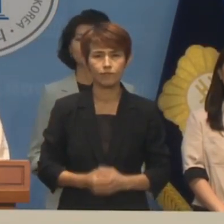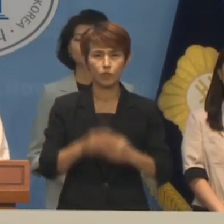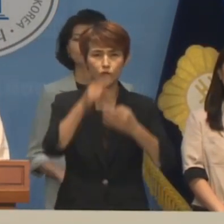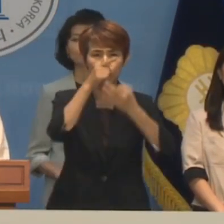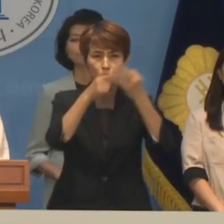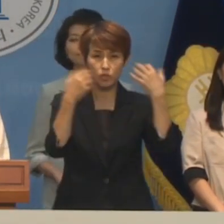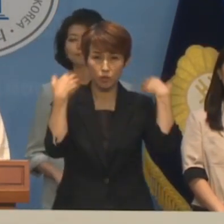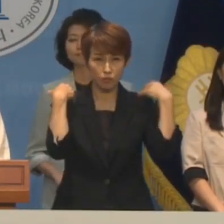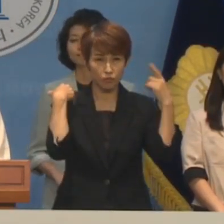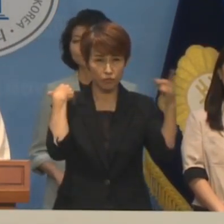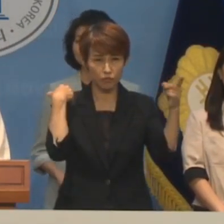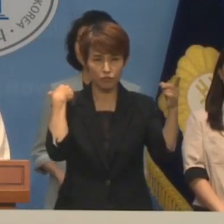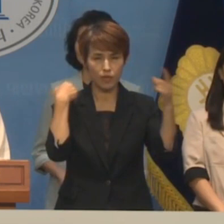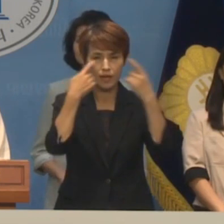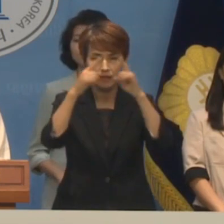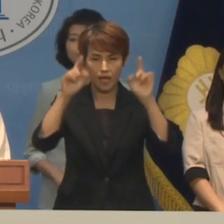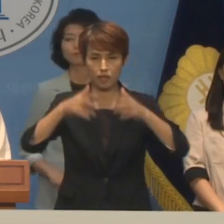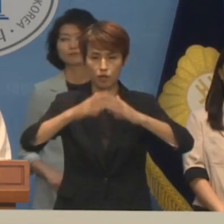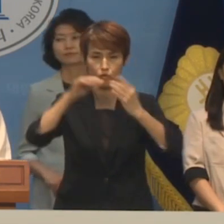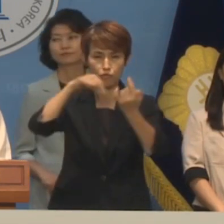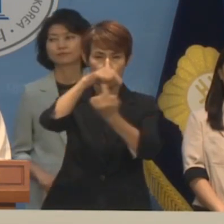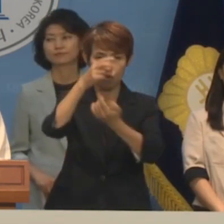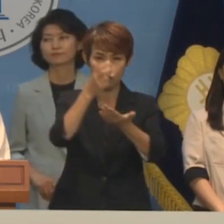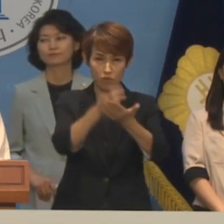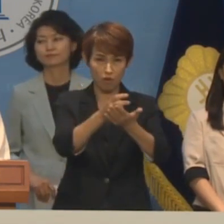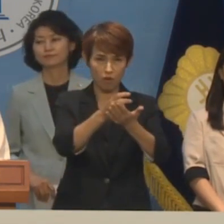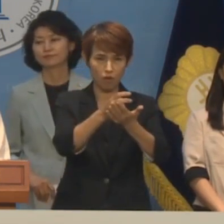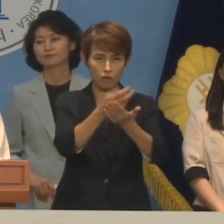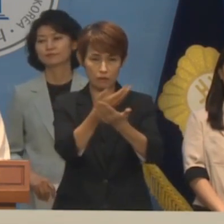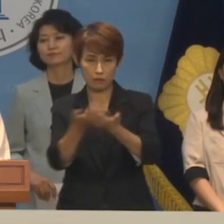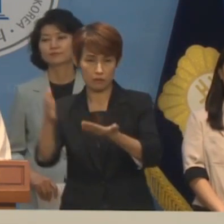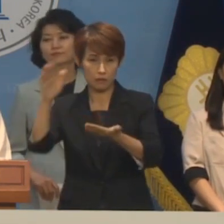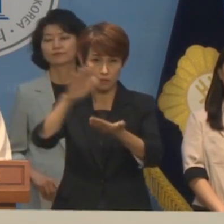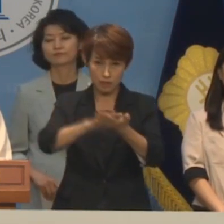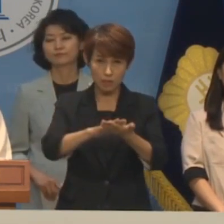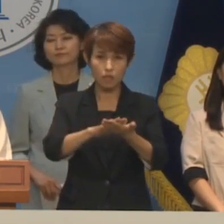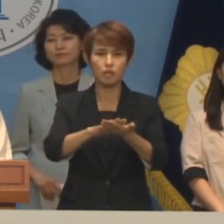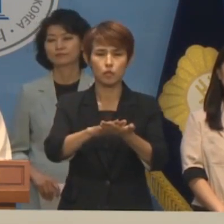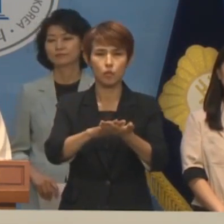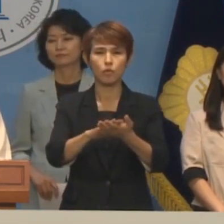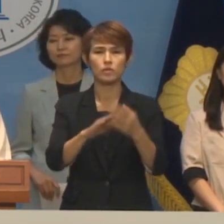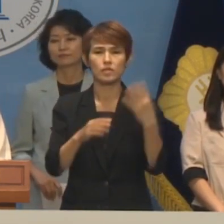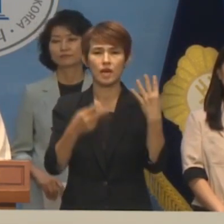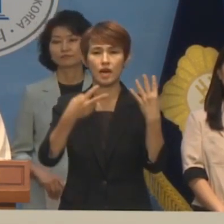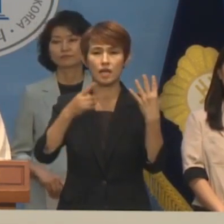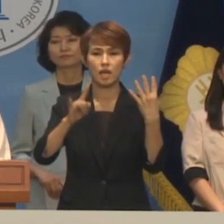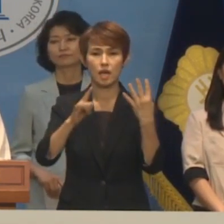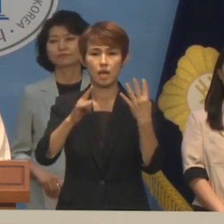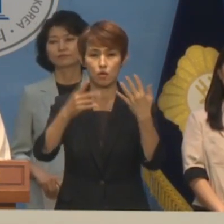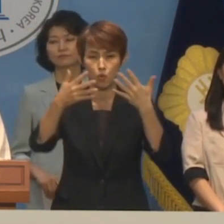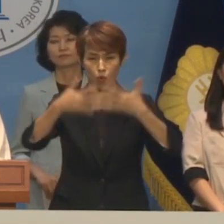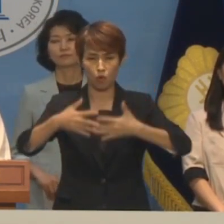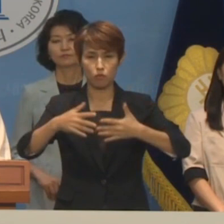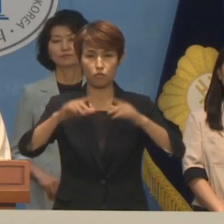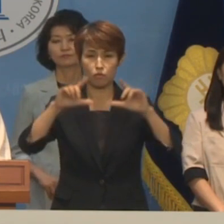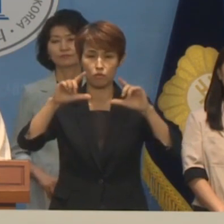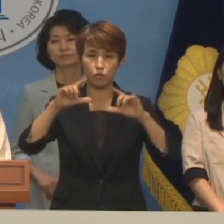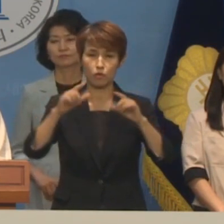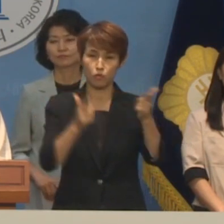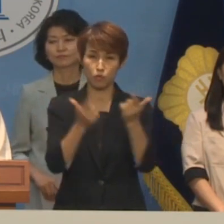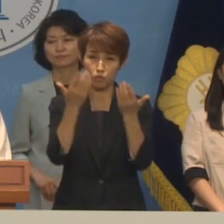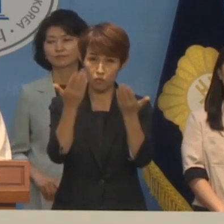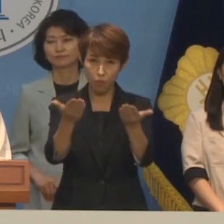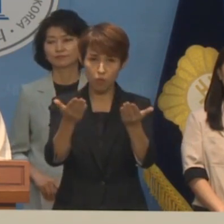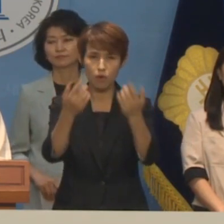윤석열 정부의 대학 설립 운영 규정의 전면 개정과 4대 요건 완화는